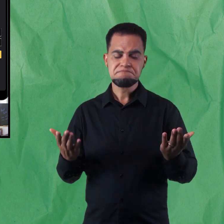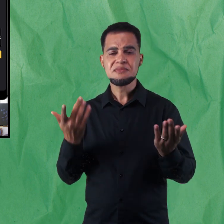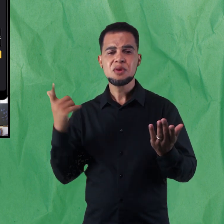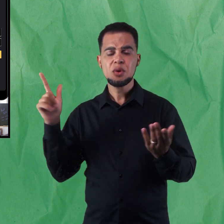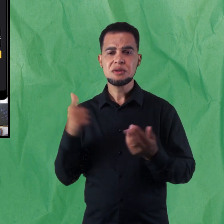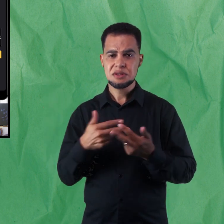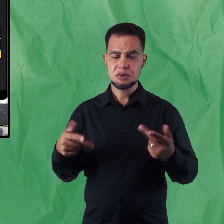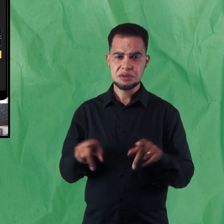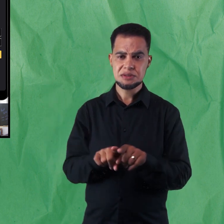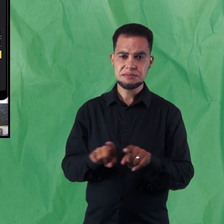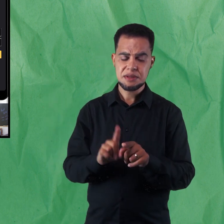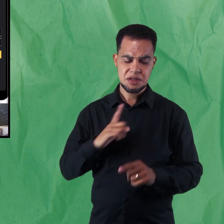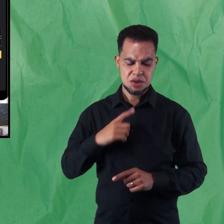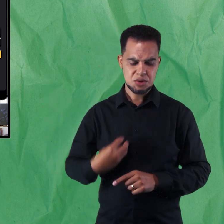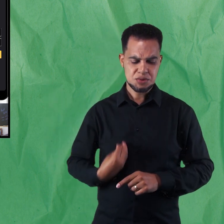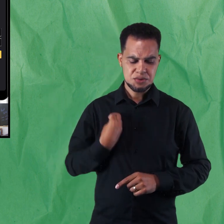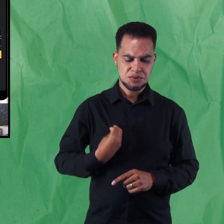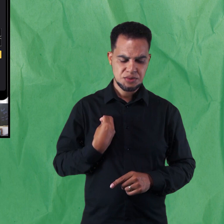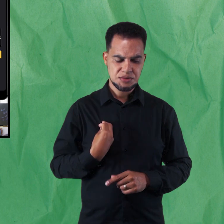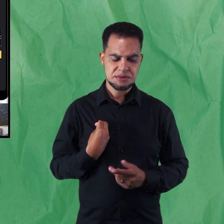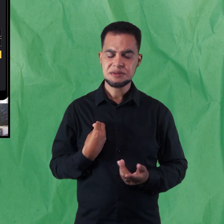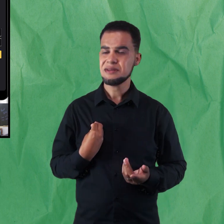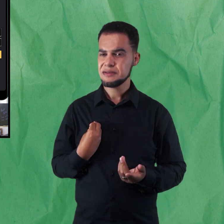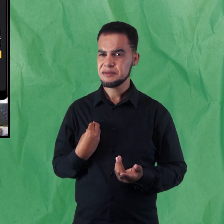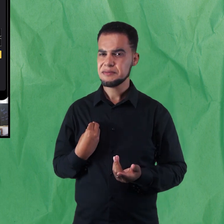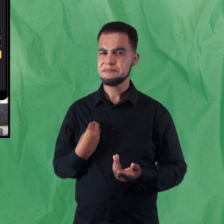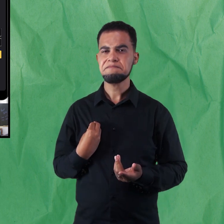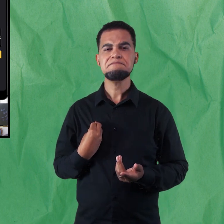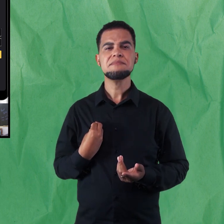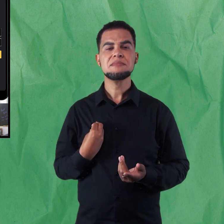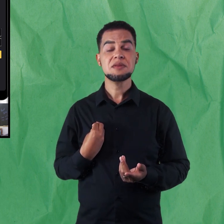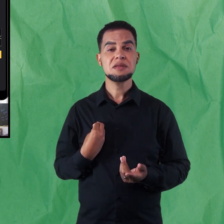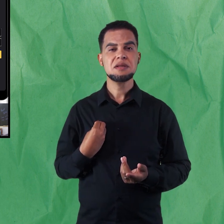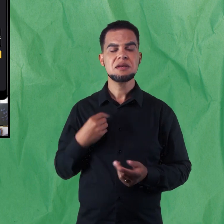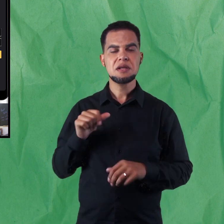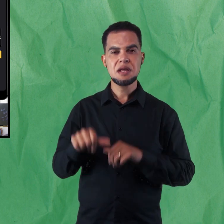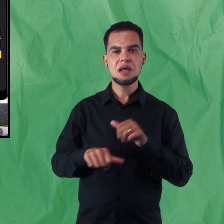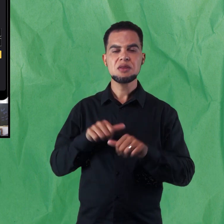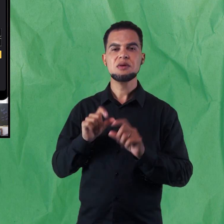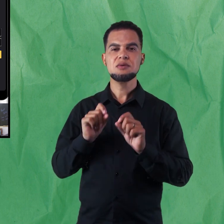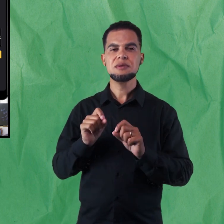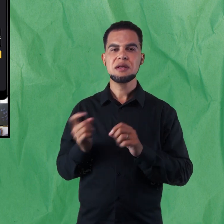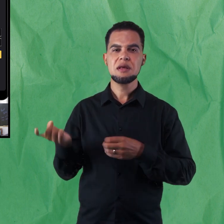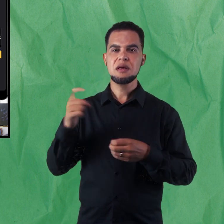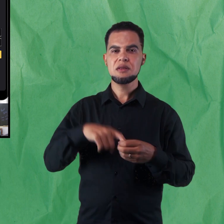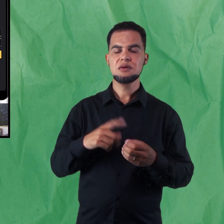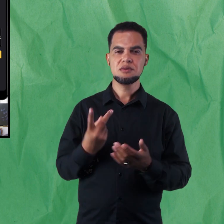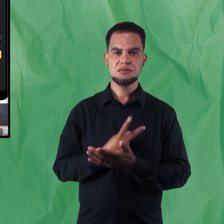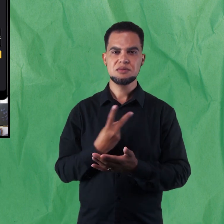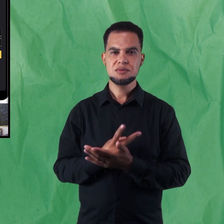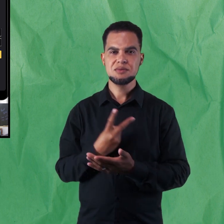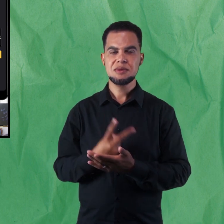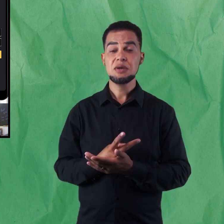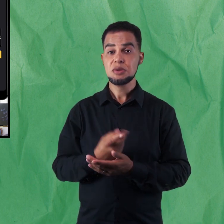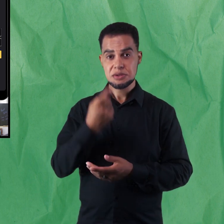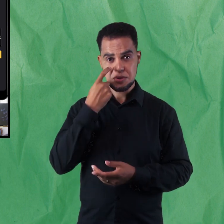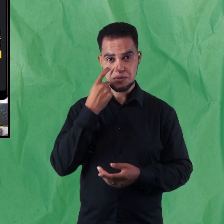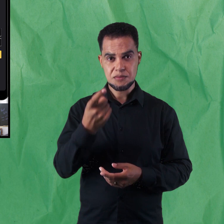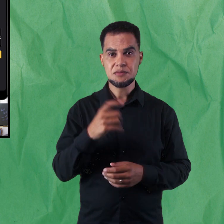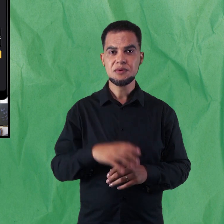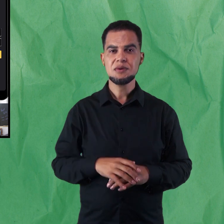E outra coisa que a gente tem aqui, o erro que o Firebase retorna, ele retorna para a gente um erro. Então, olha